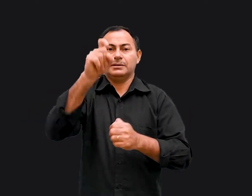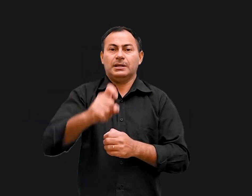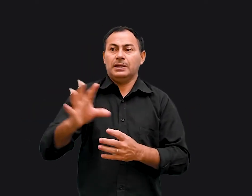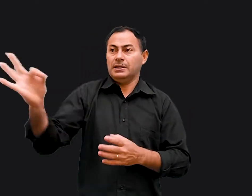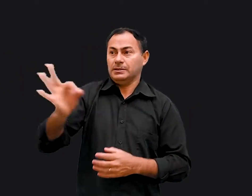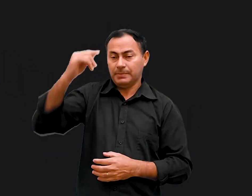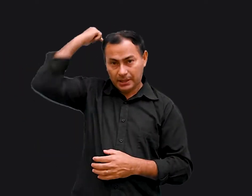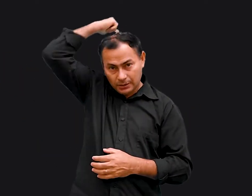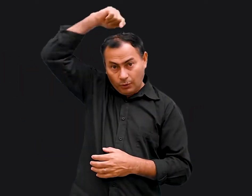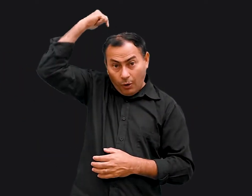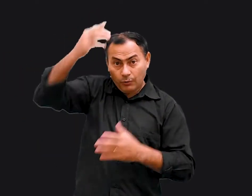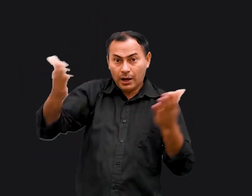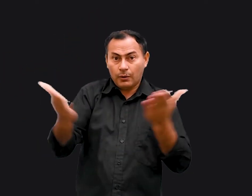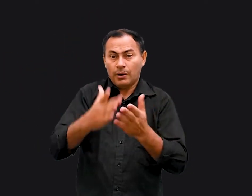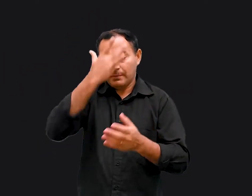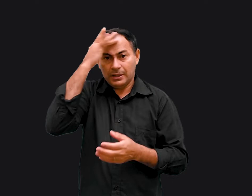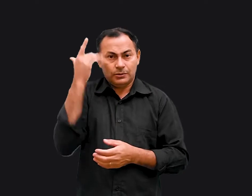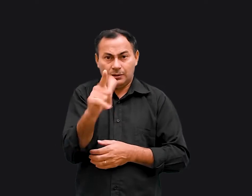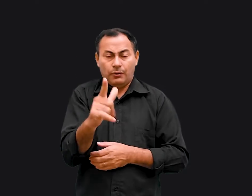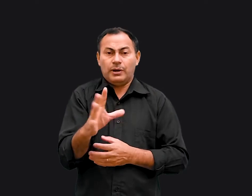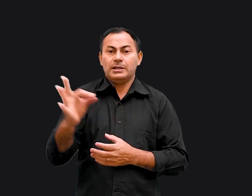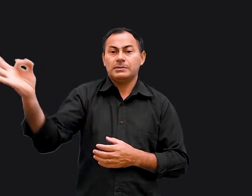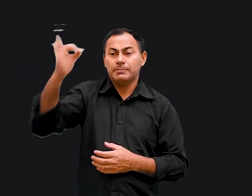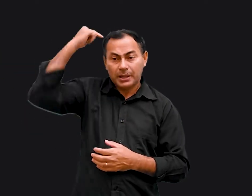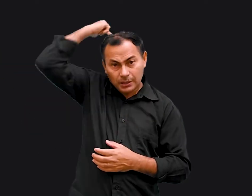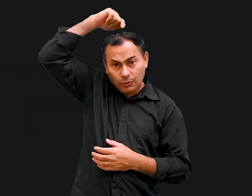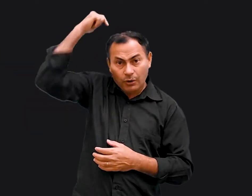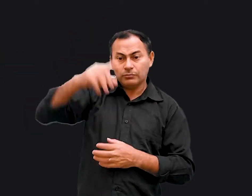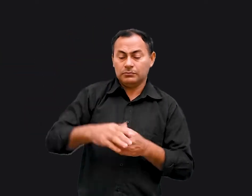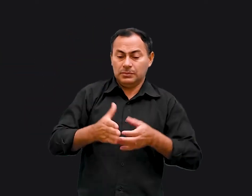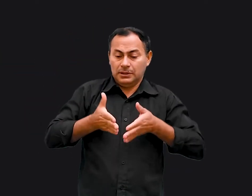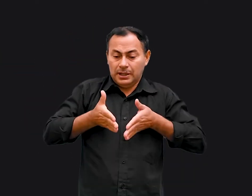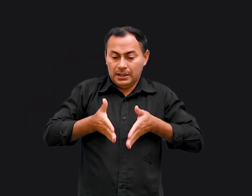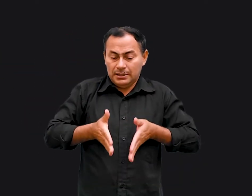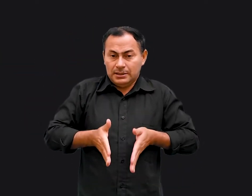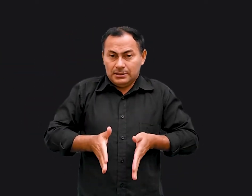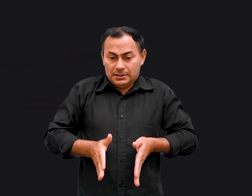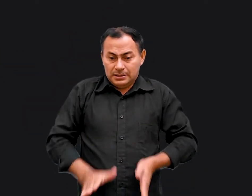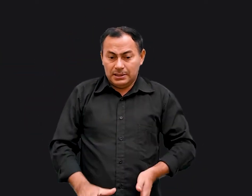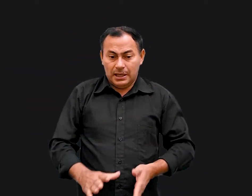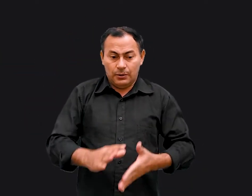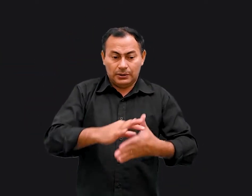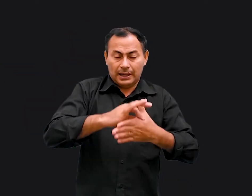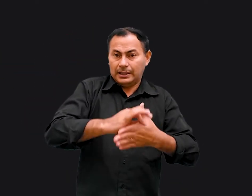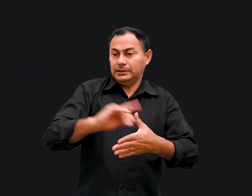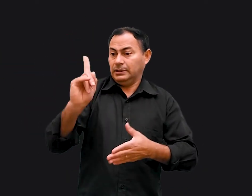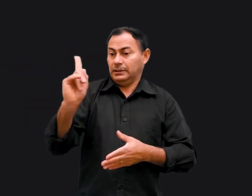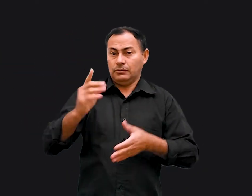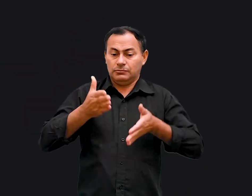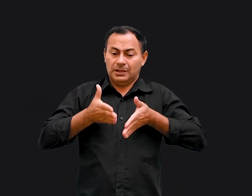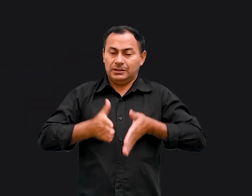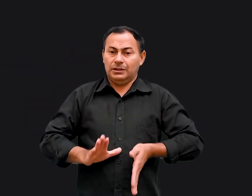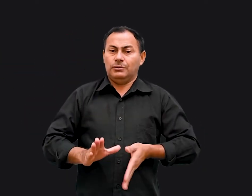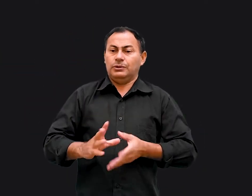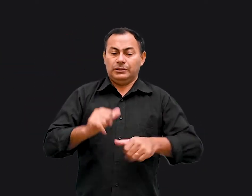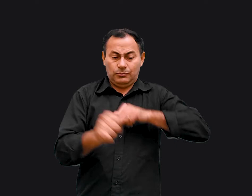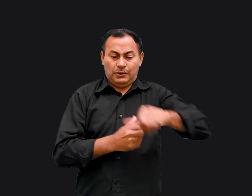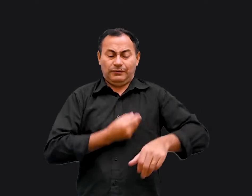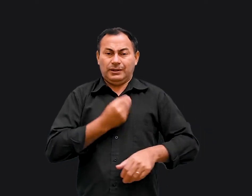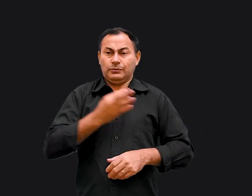espiritual. Agora, se um homem não é espiritual, se ele é nascido da carne e não nasceu do espírito, ele não é a